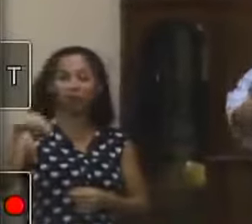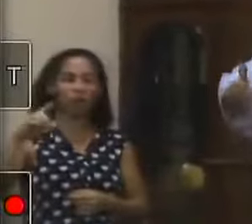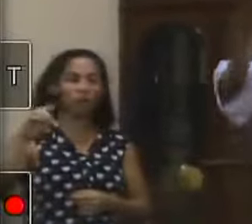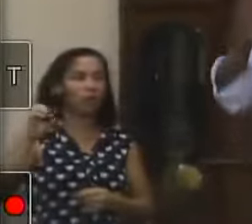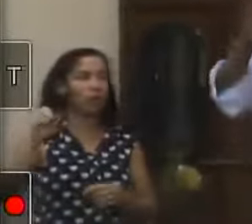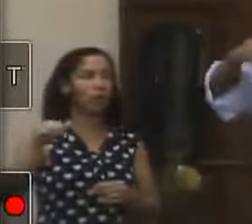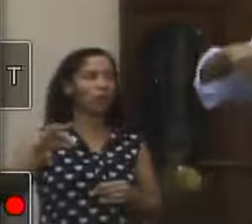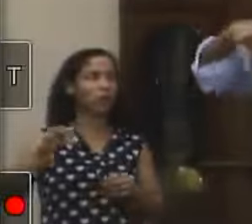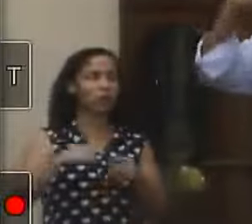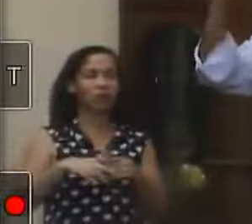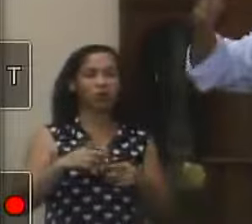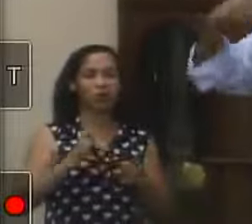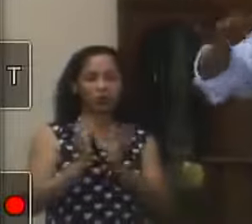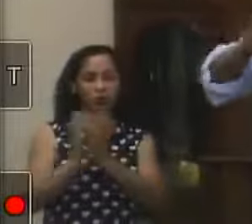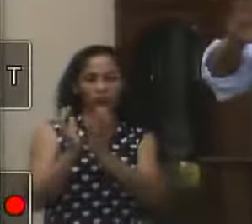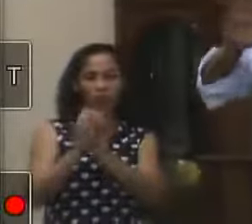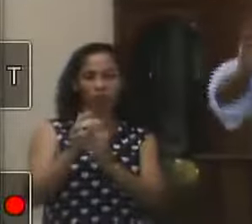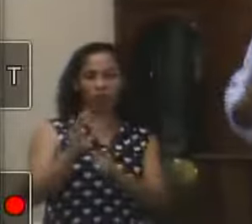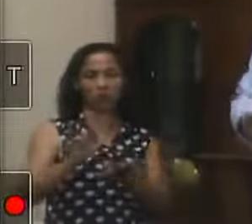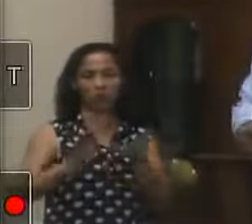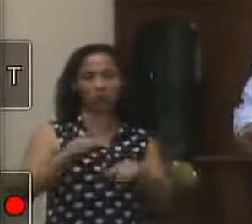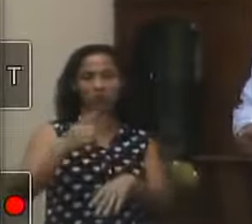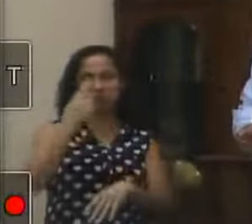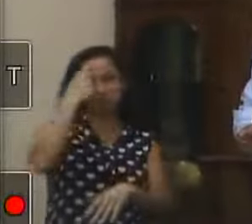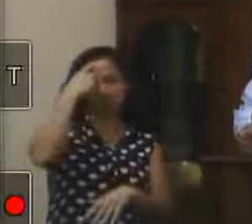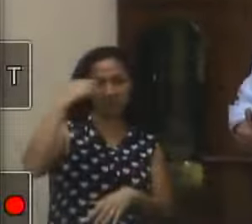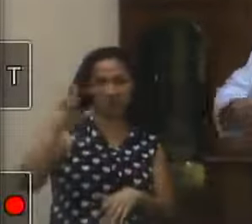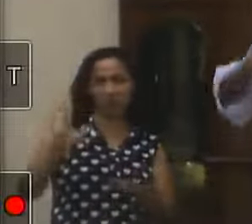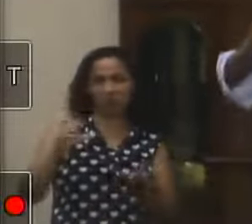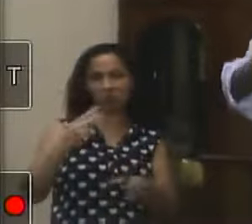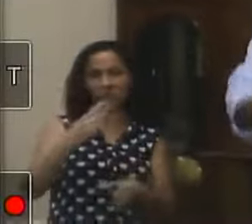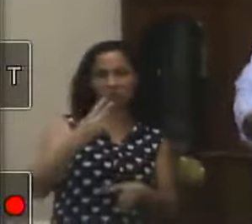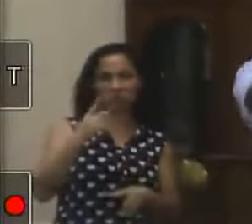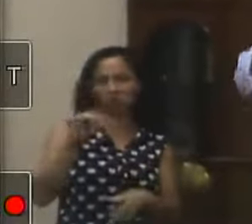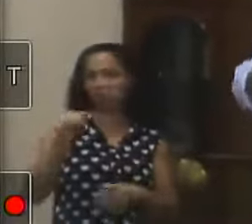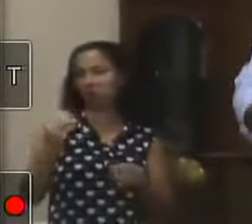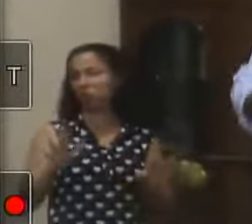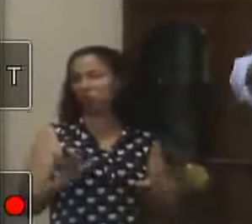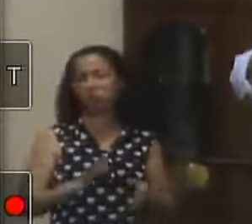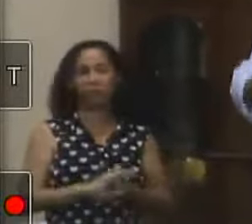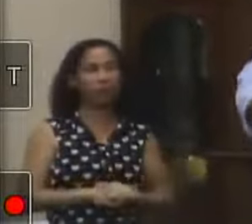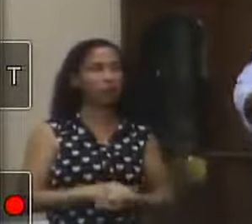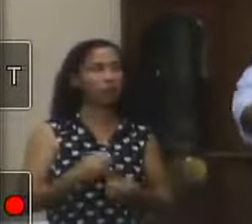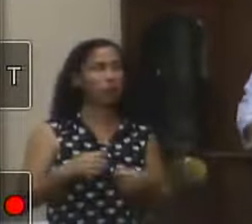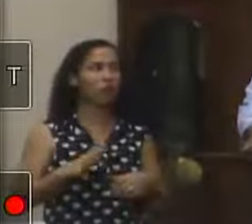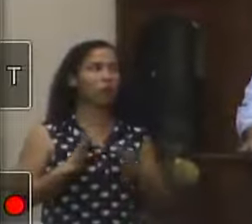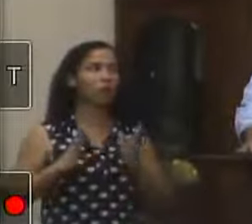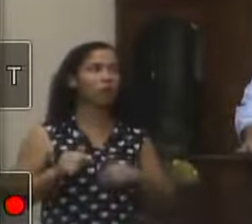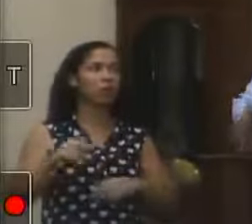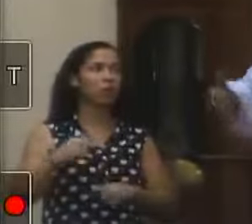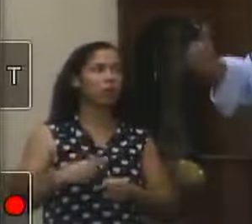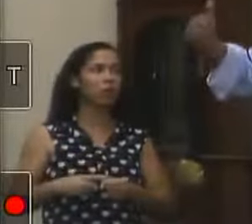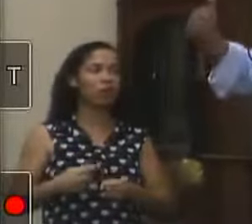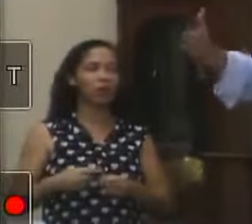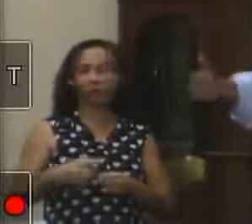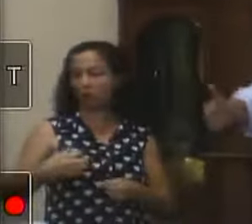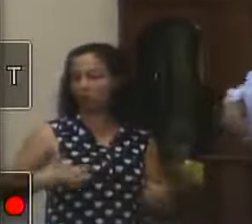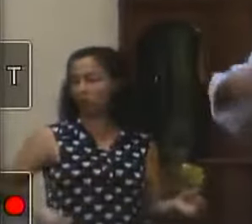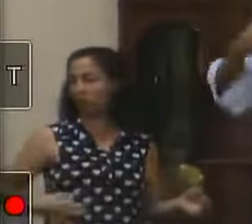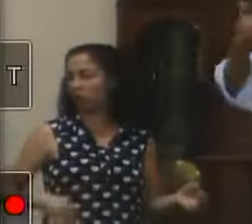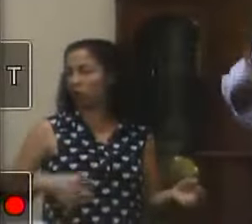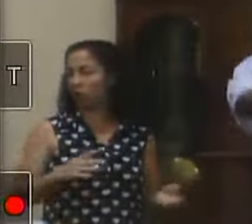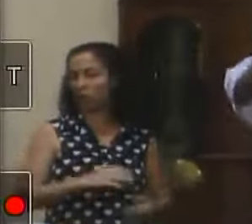uma semana, que dure dois dias, três, não sei quanto vai ser necessário. Mas um mutirão de limpeza do distrito de conservatória. Tem que ser enviado para